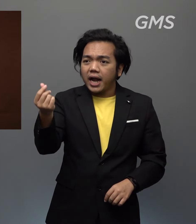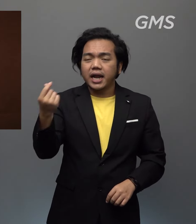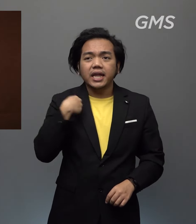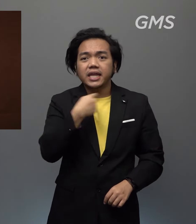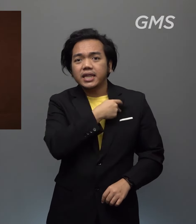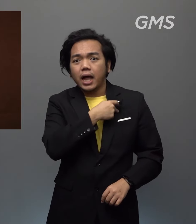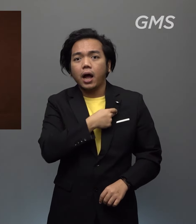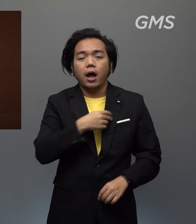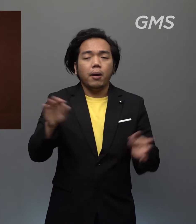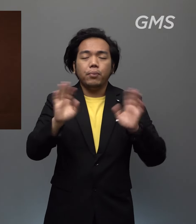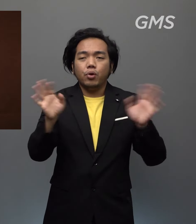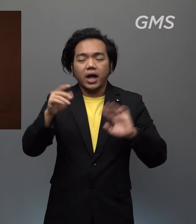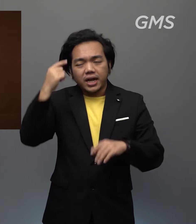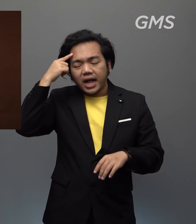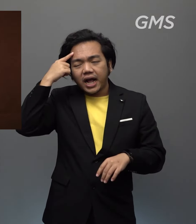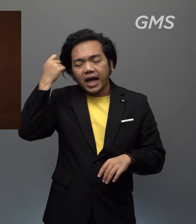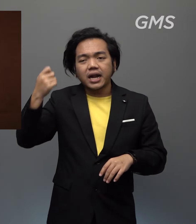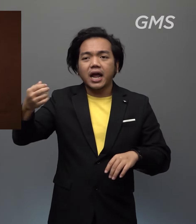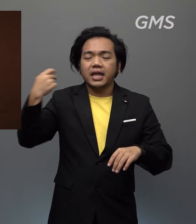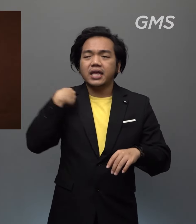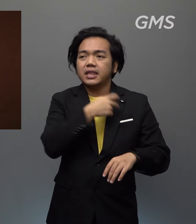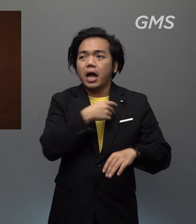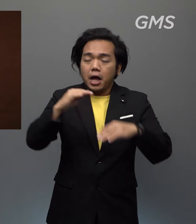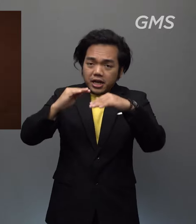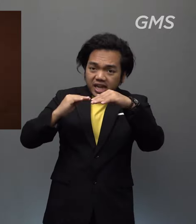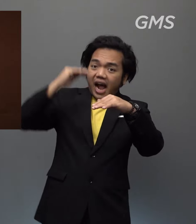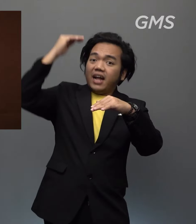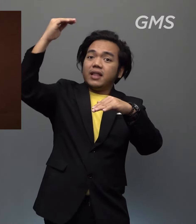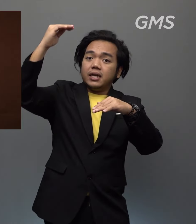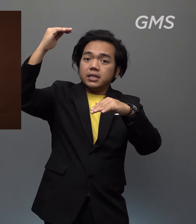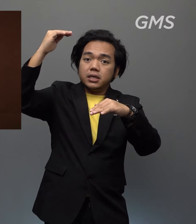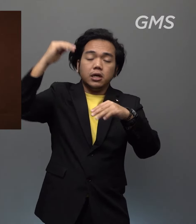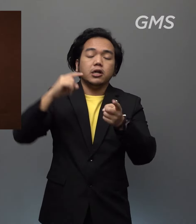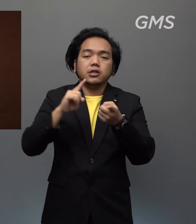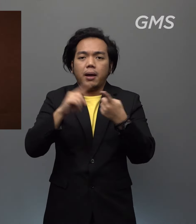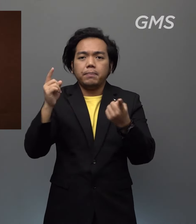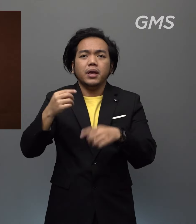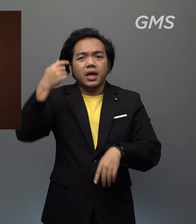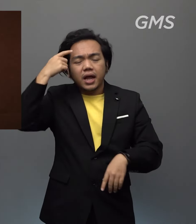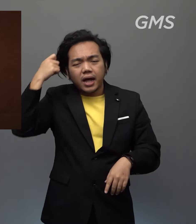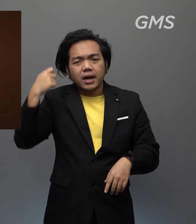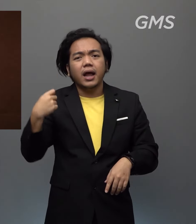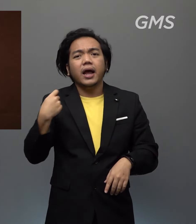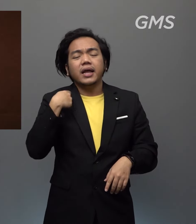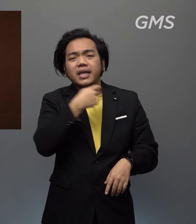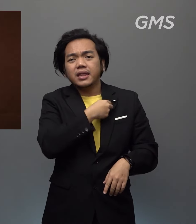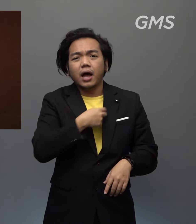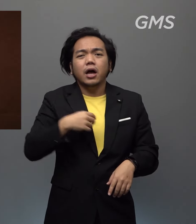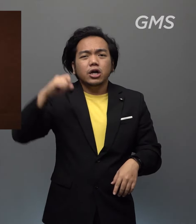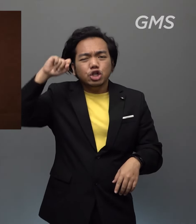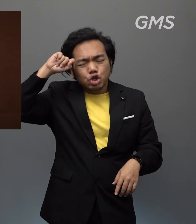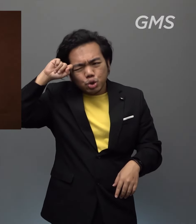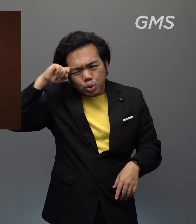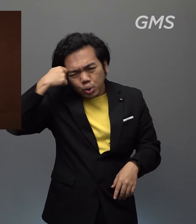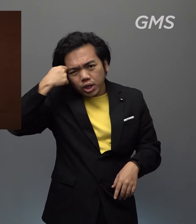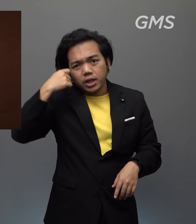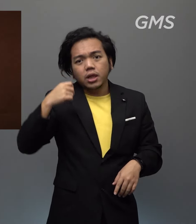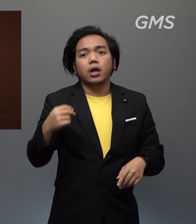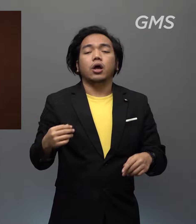hebat. Tetapi justru di dalam pergumulan atau situasi sulit yang kita hadapi, kemurnian hubungan